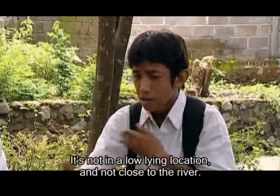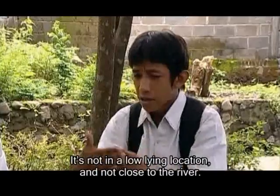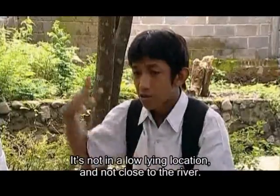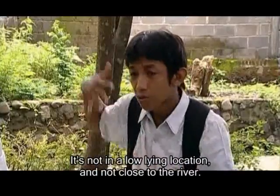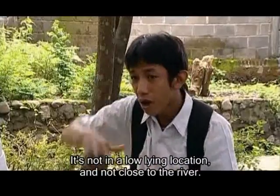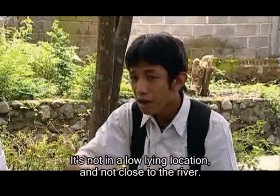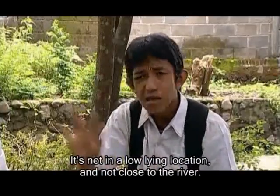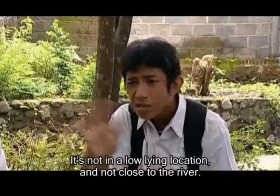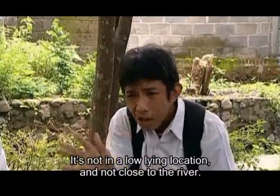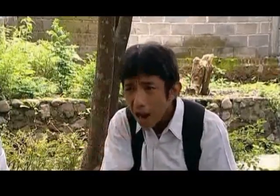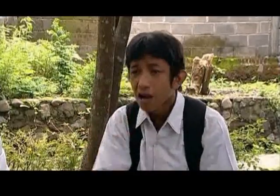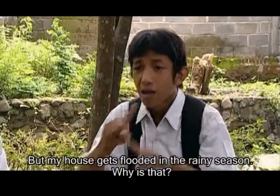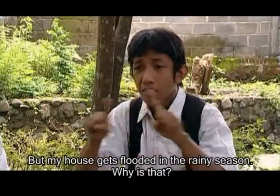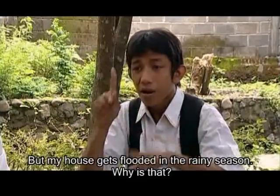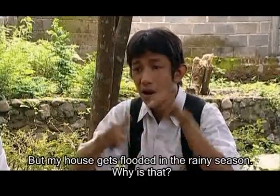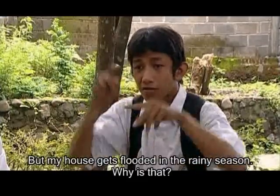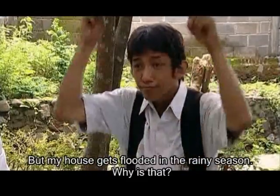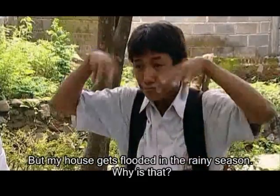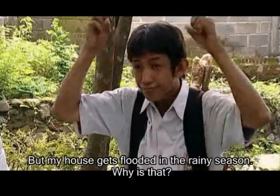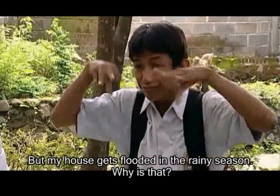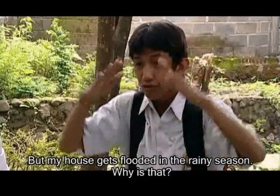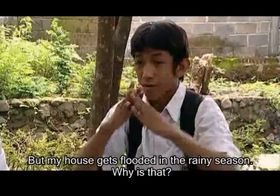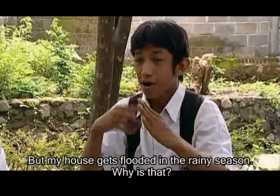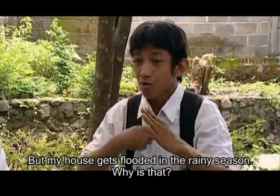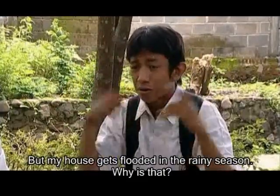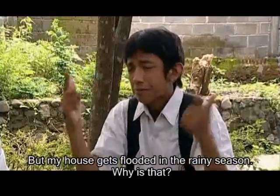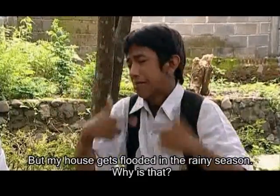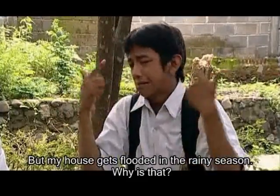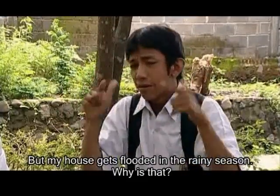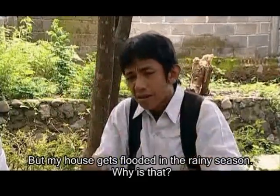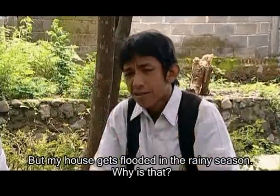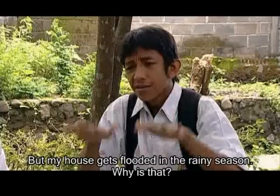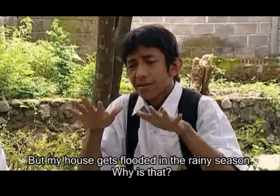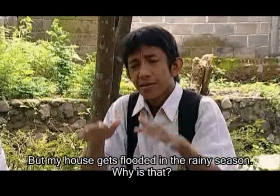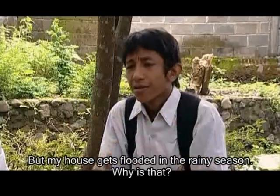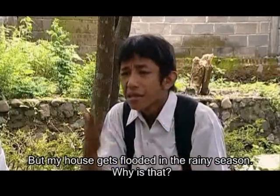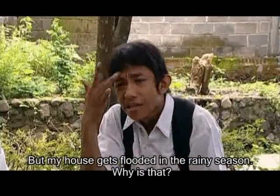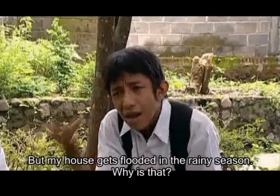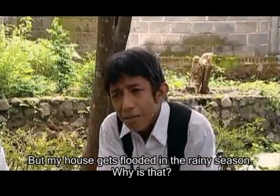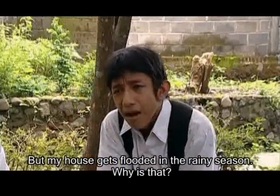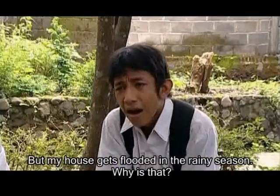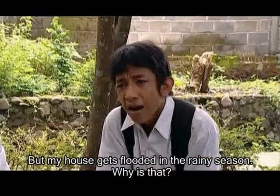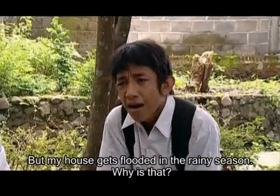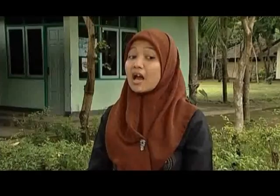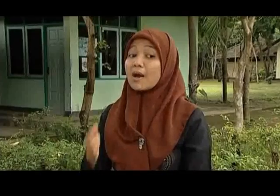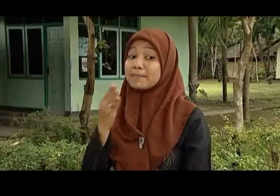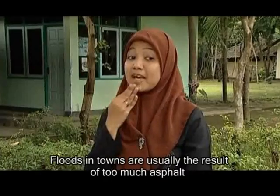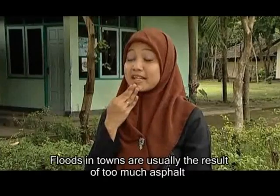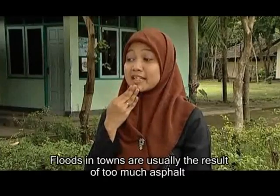tidak dekat dengan sungai. Tapi jika musim hujan, rumah saya juga kebanjiran. Kenapa ya, Bu?